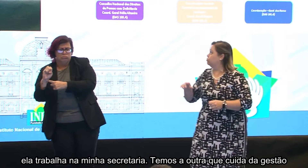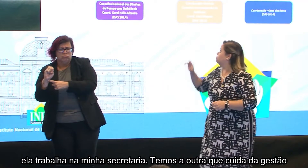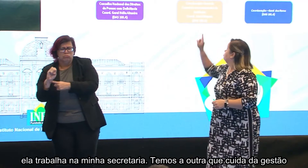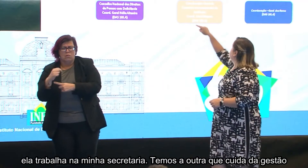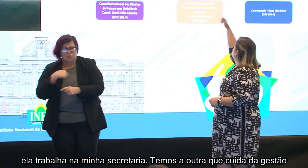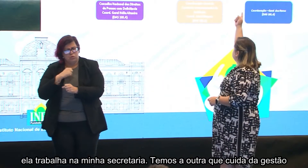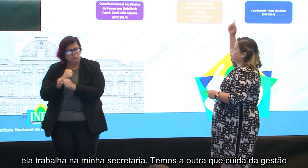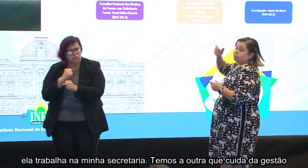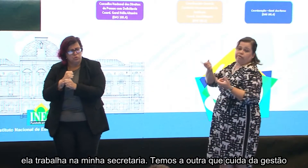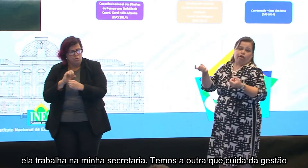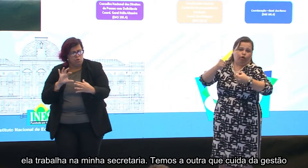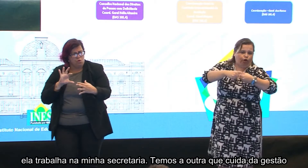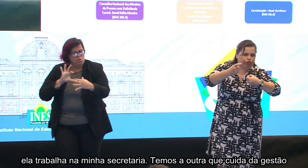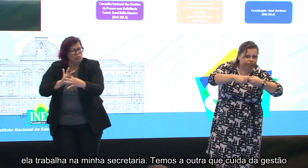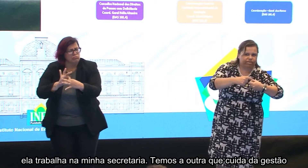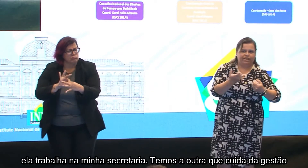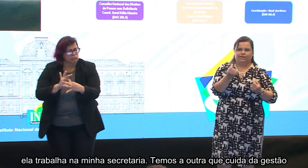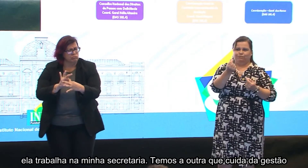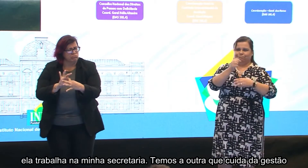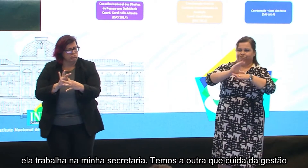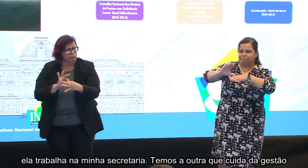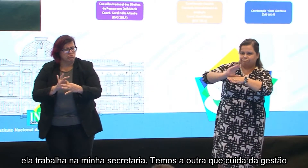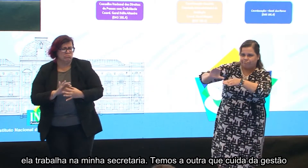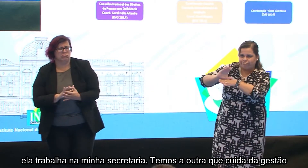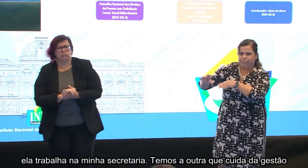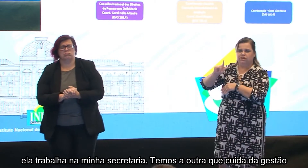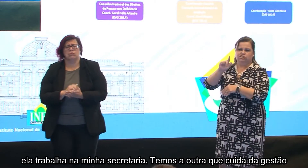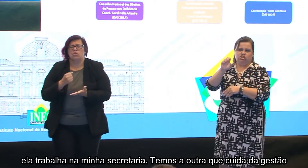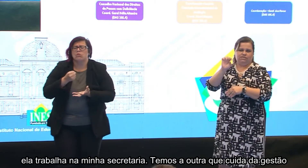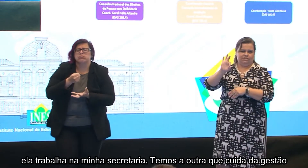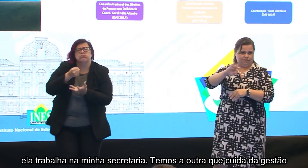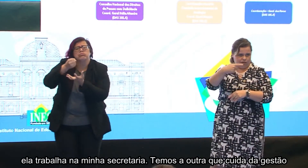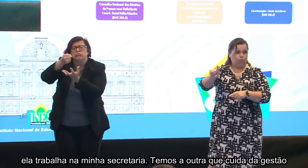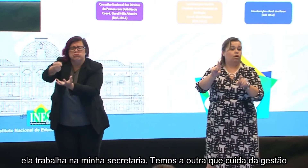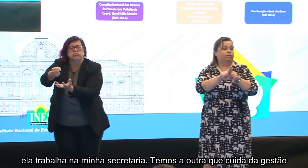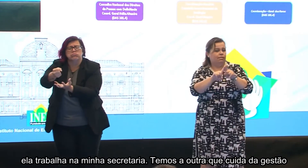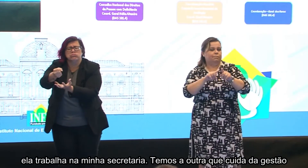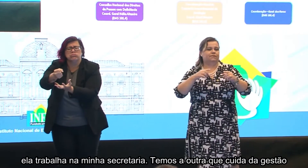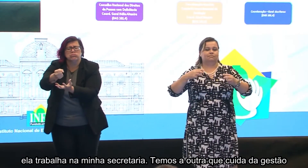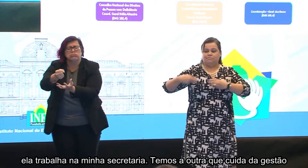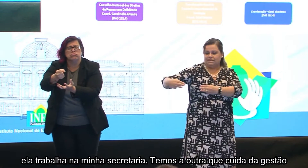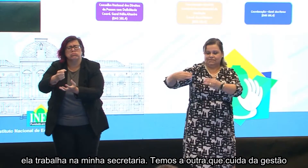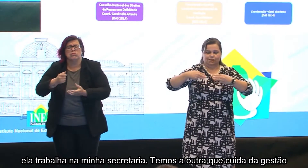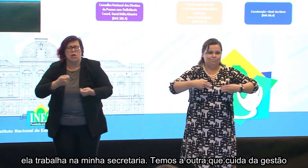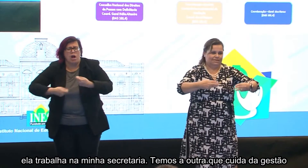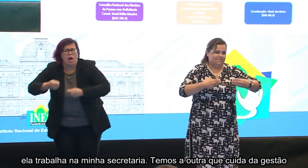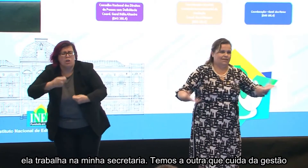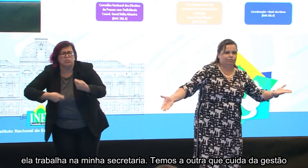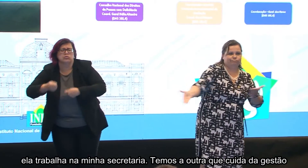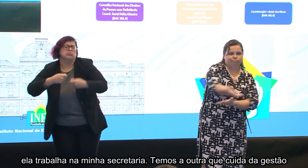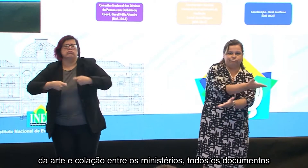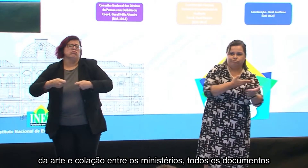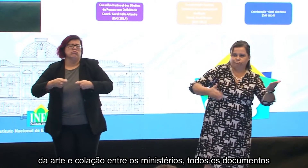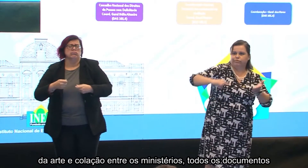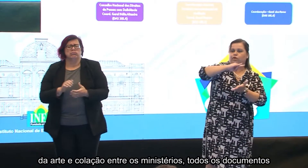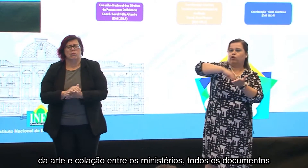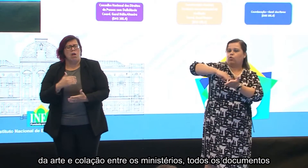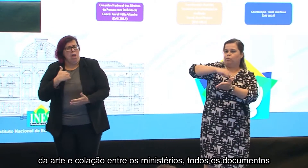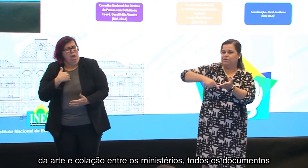trabalha na minha secretaria. E temos a outra também que fala em relação à gestão, que cuida da articulação entre